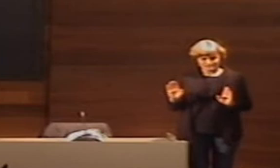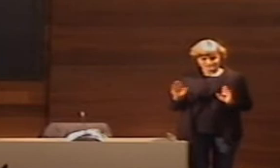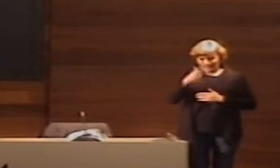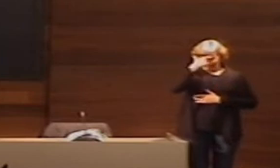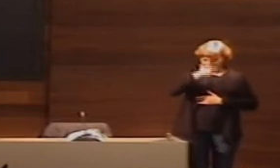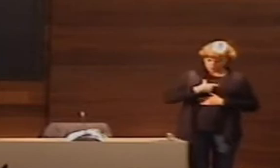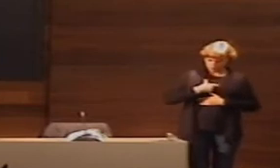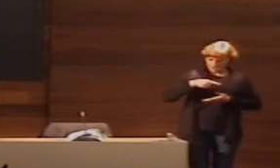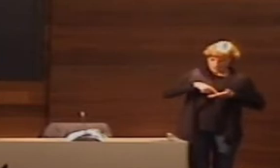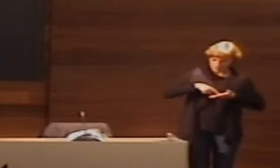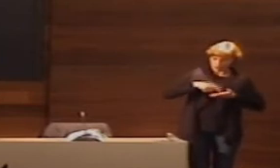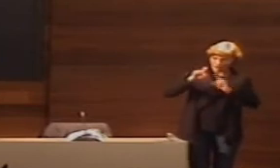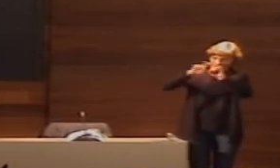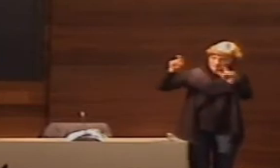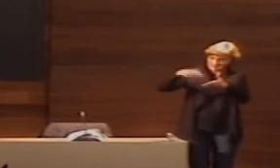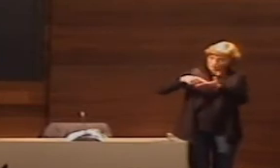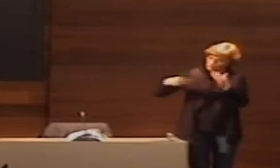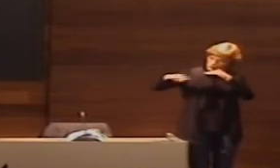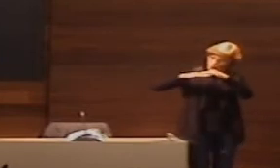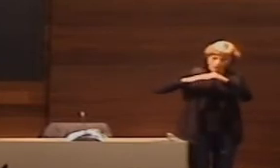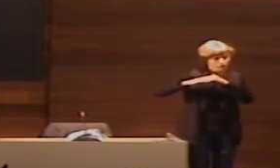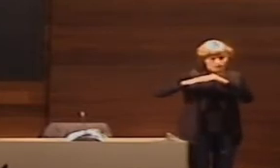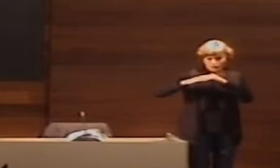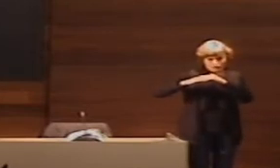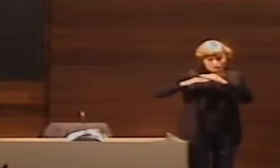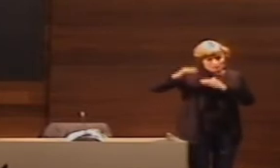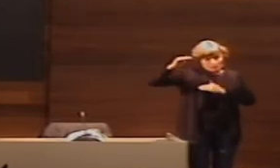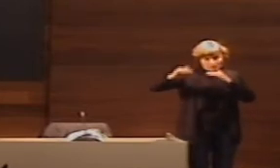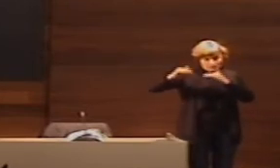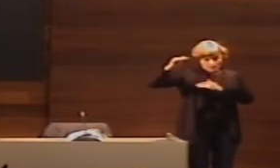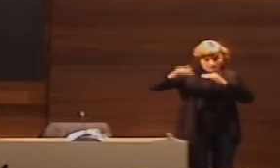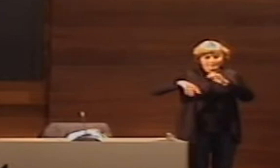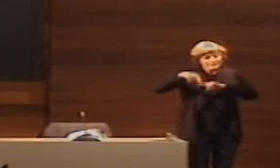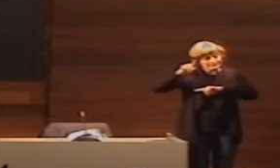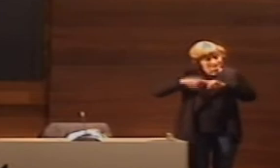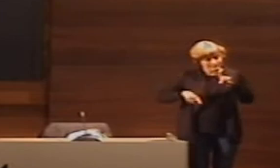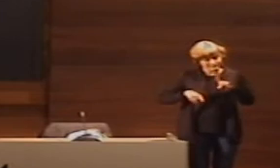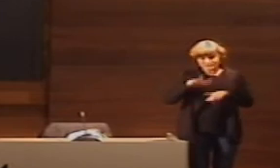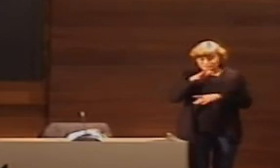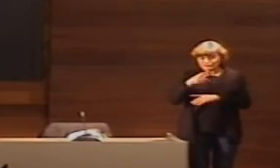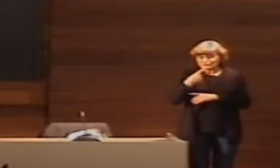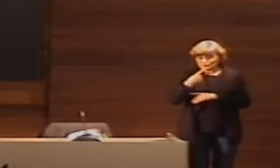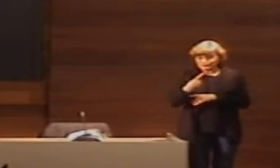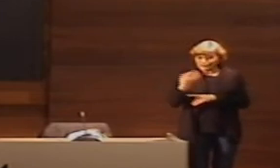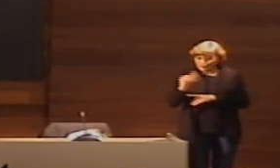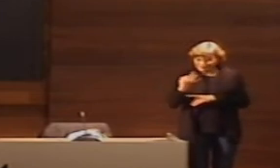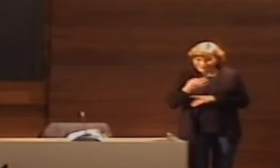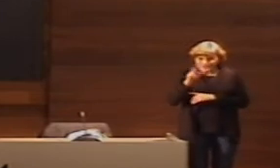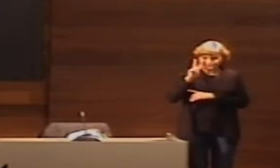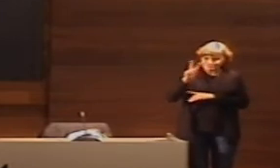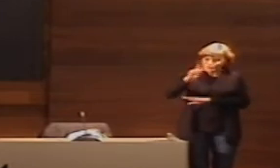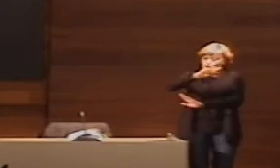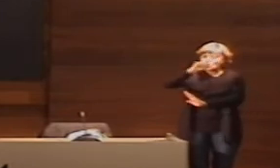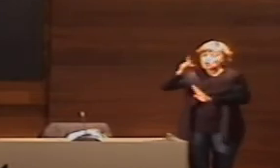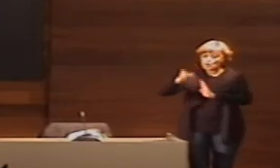que es un ámbito, el de la responsabilidad del productor, que hay un recorrido enorme, pero puedo afirmar que